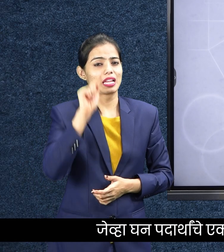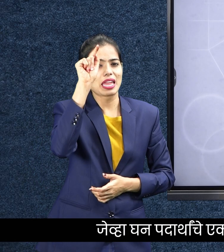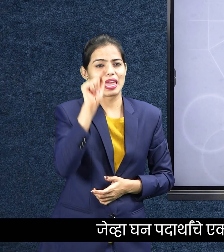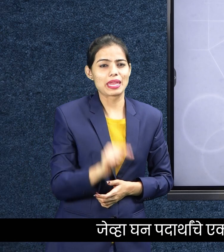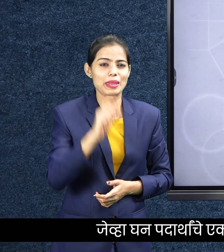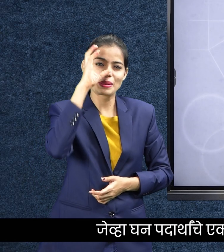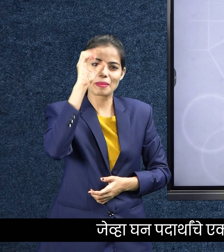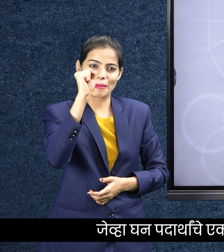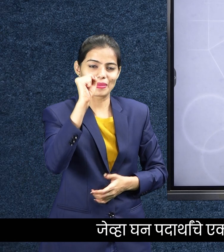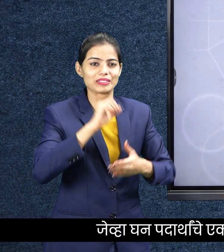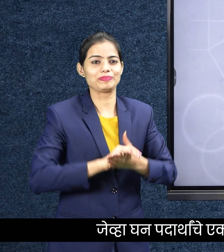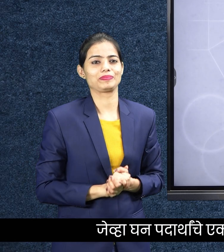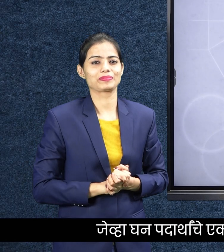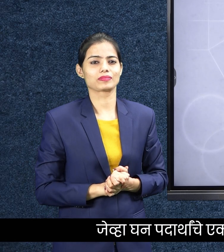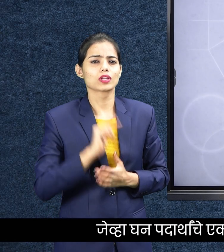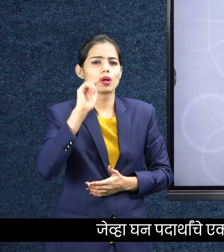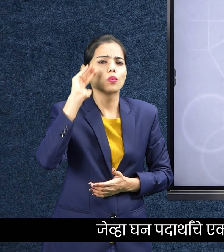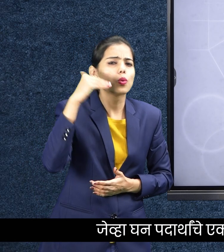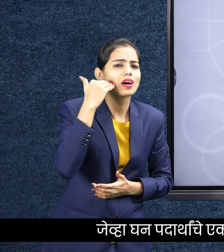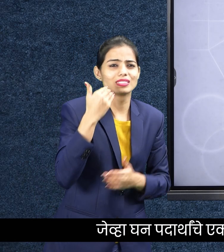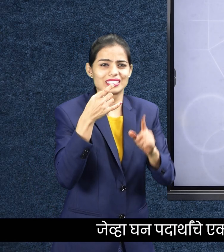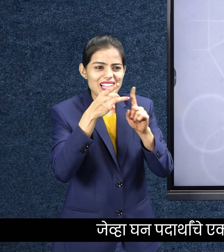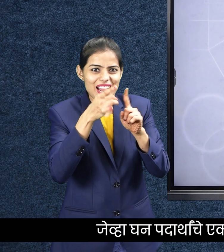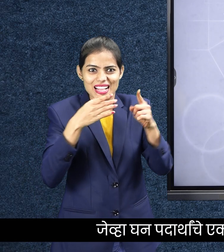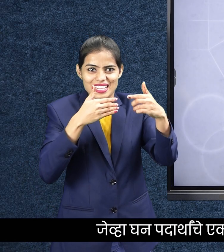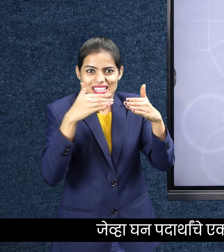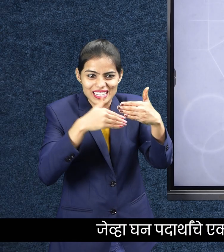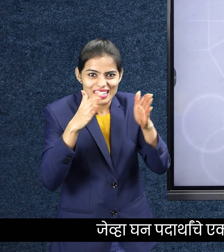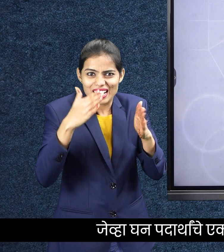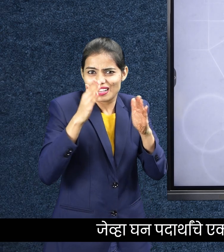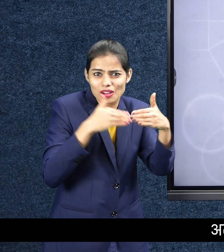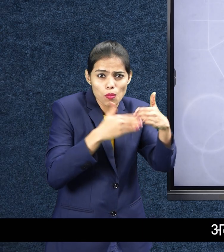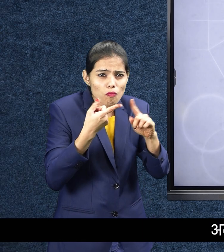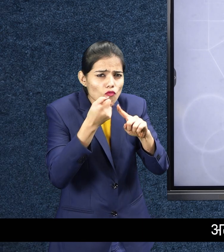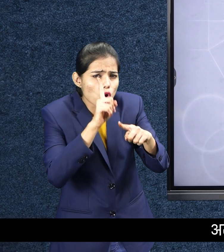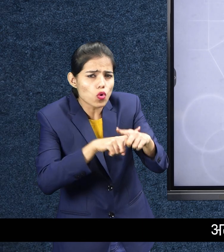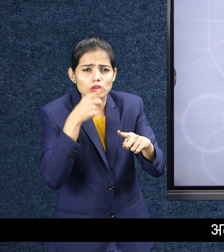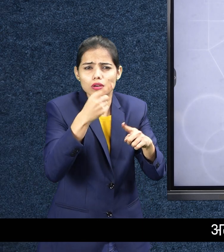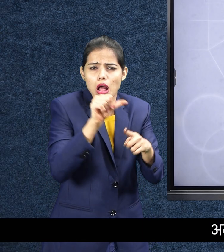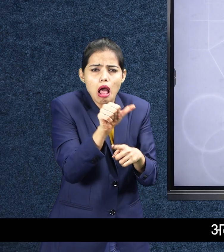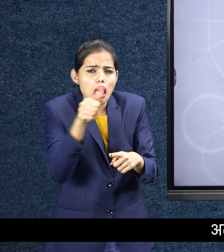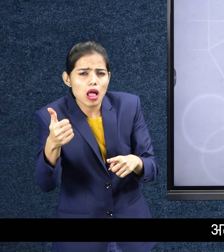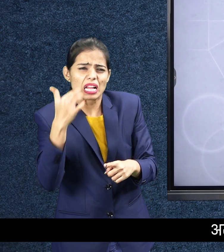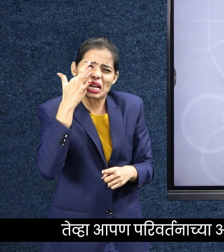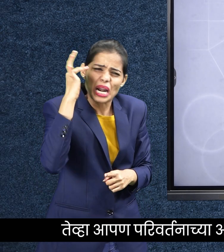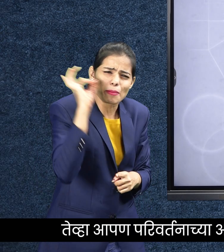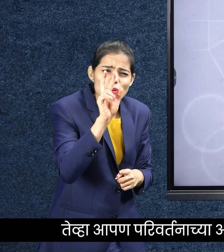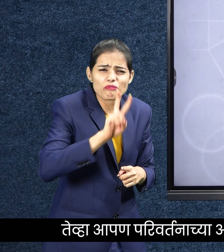जेव्हा घनपदार्थांचे एका रूपातून दुसऱ्या रूपात रूपांतर व्हॉल्यूमचे अखंडता राखून केले जाते तेव्हा